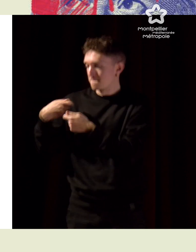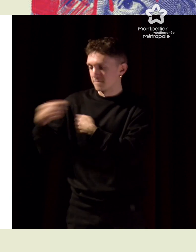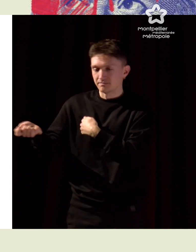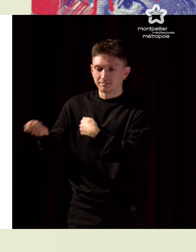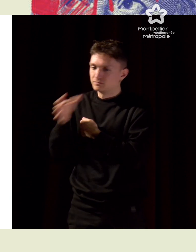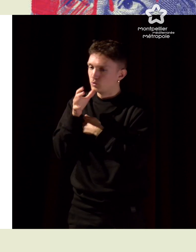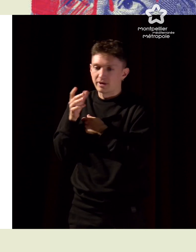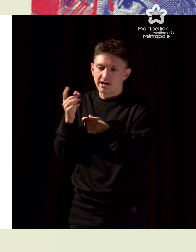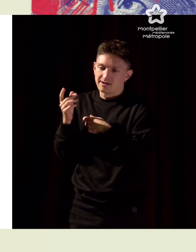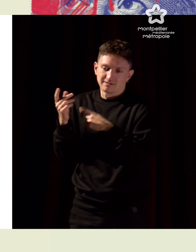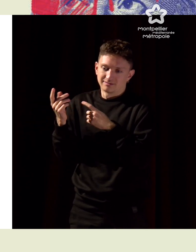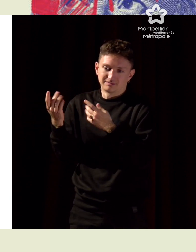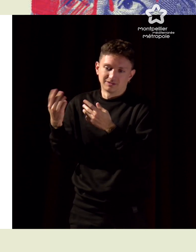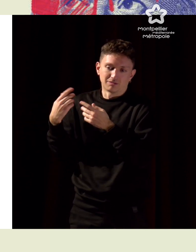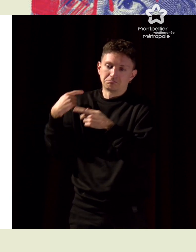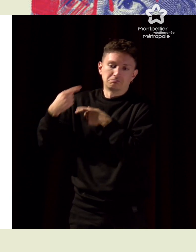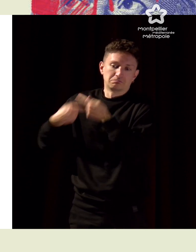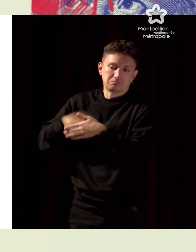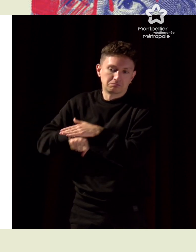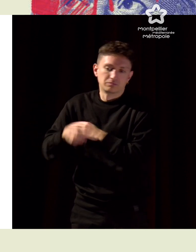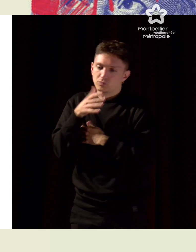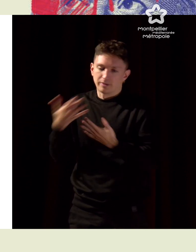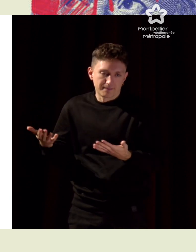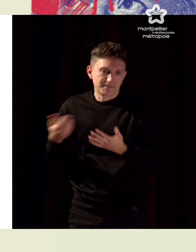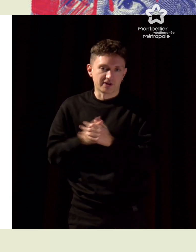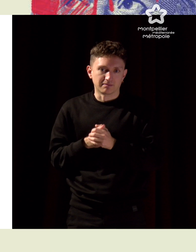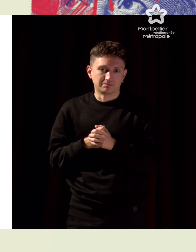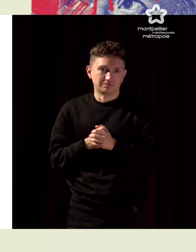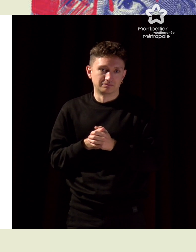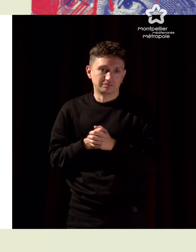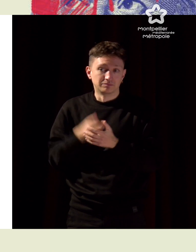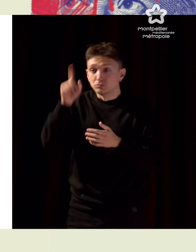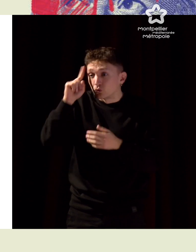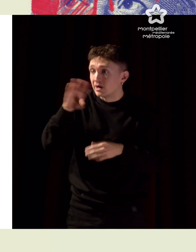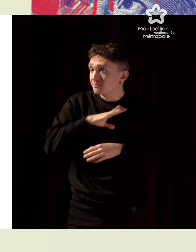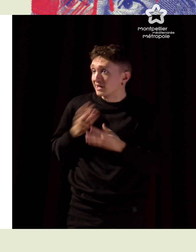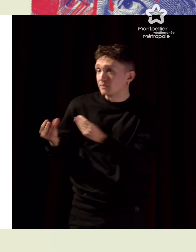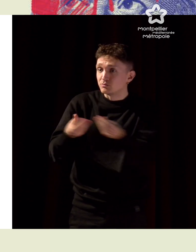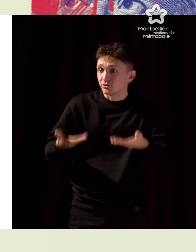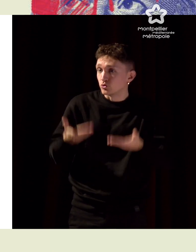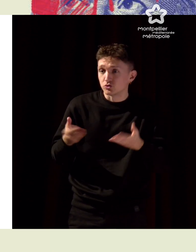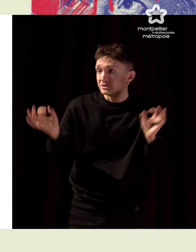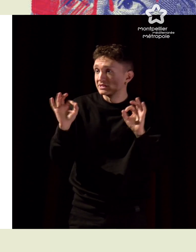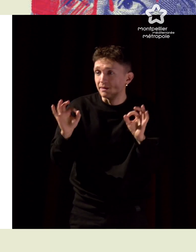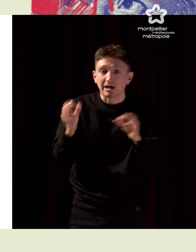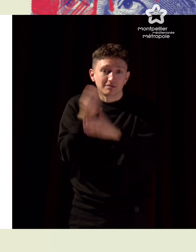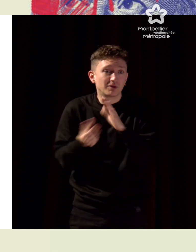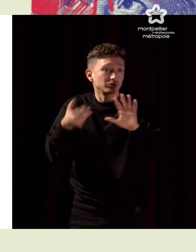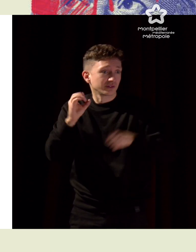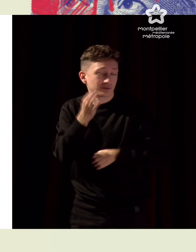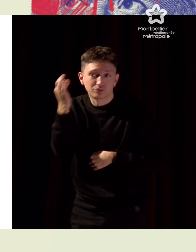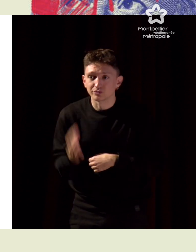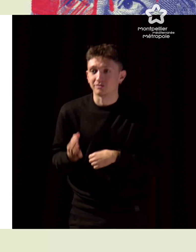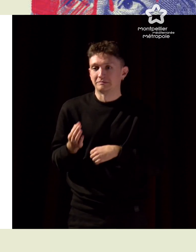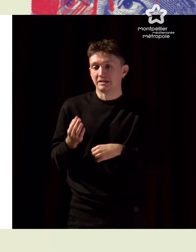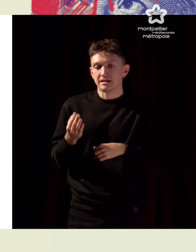que personne porte ces bouts-là d'ADN de Néandertal. Et ça fait partie des grands points d'interrogation à l'heure